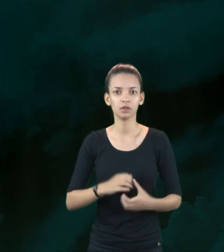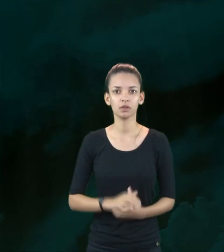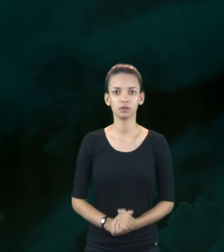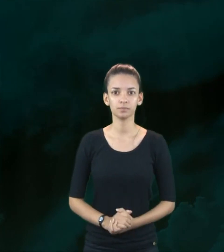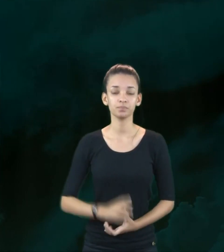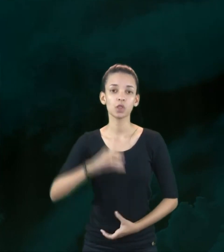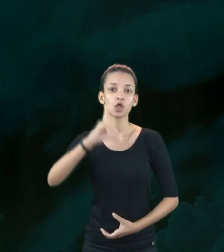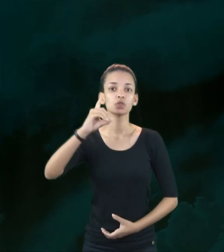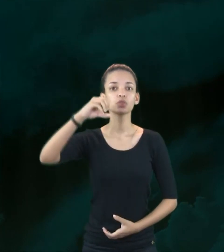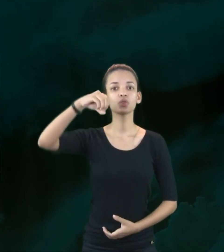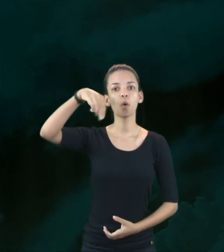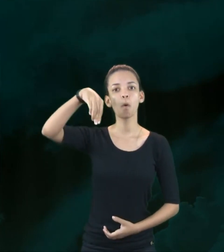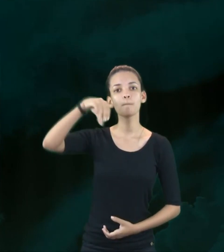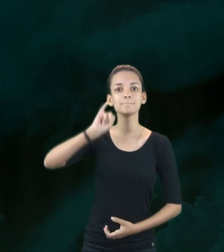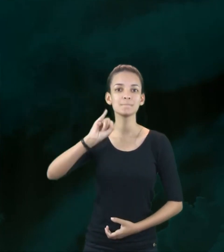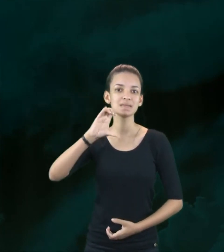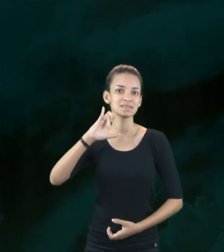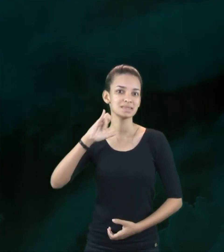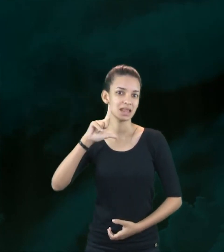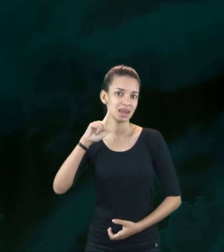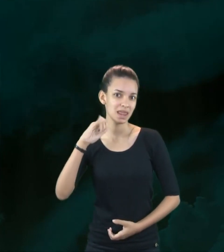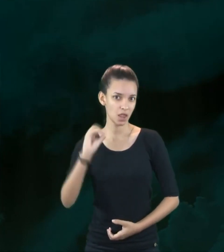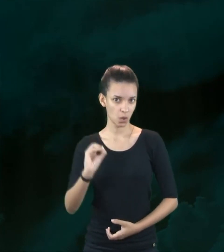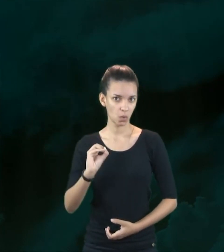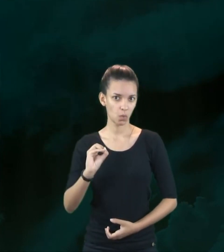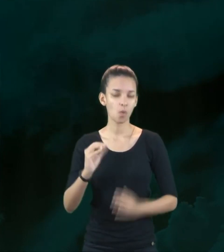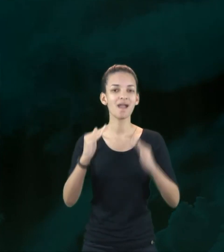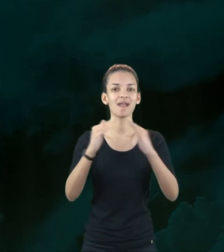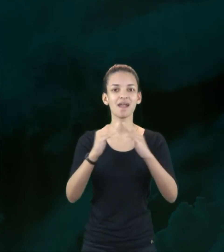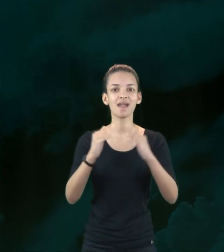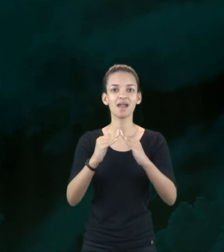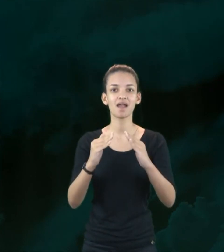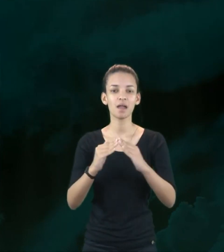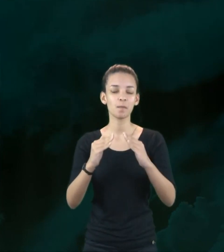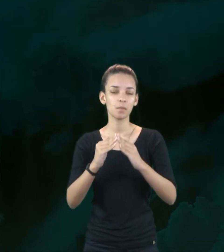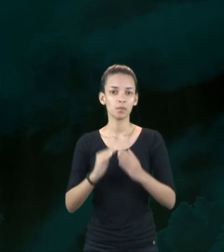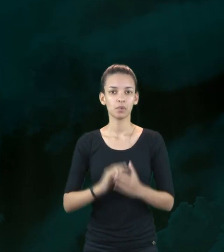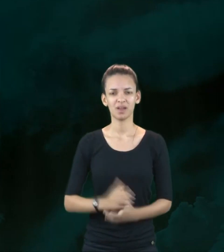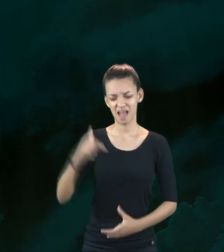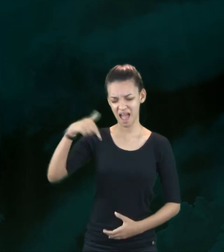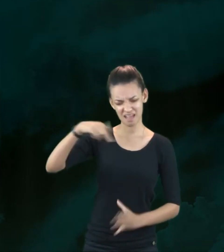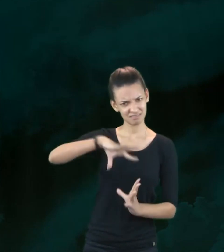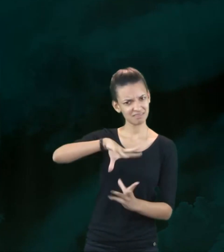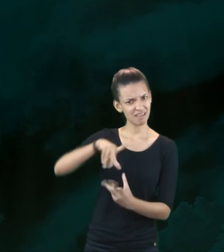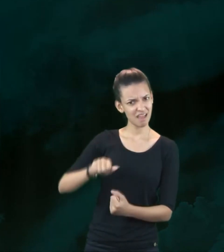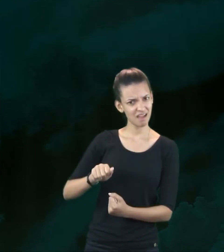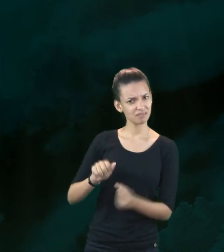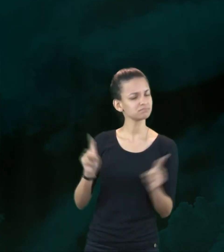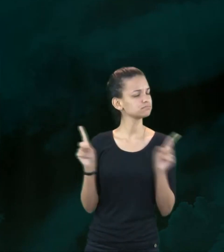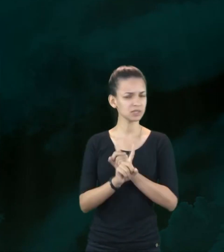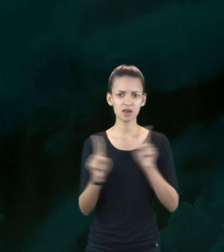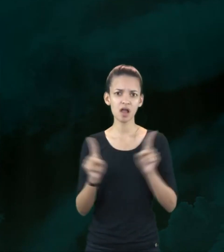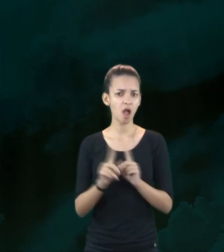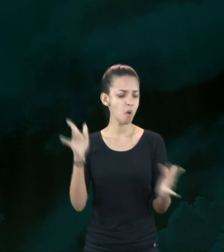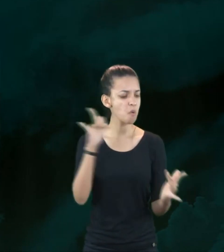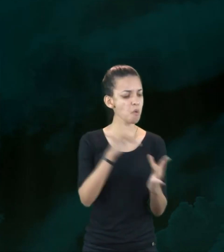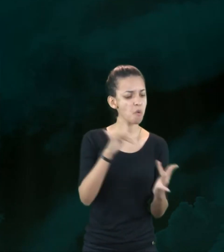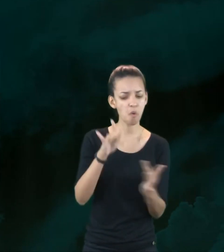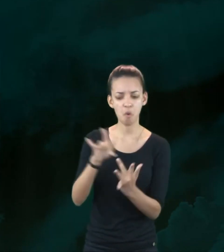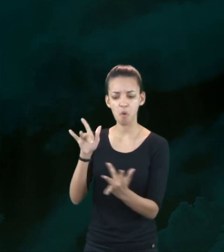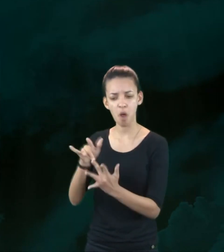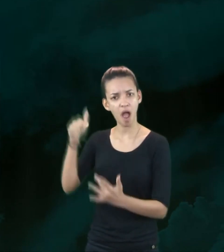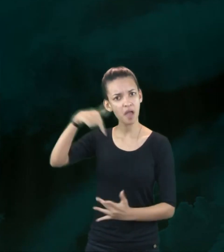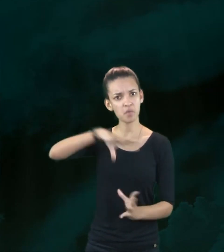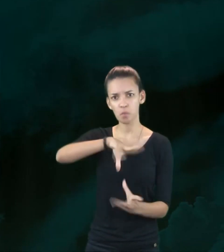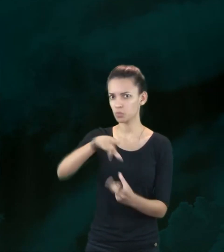domicílio deles não é aqui na terra, né, fazendo contato com o mundo material, com o mundo físico.